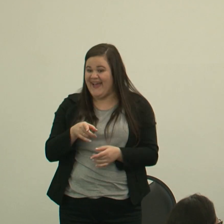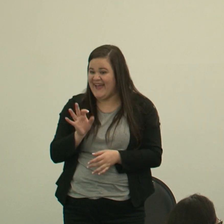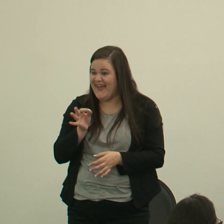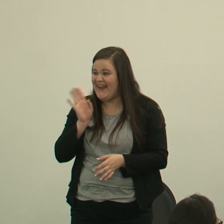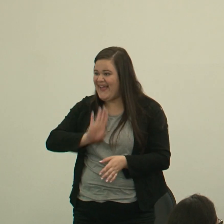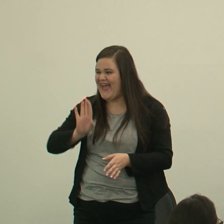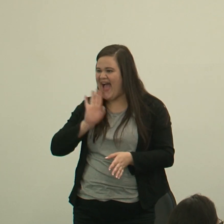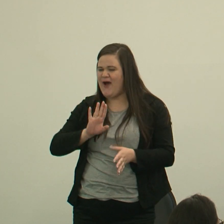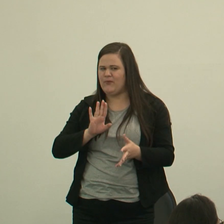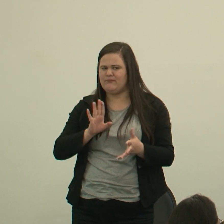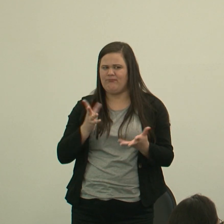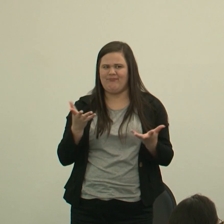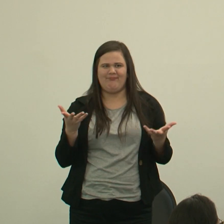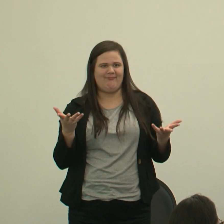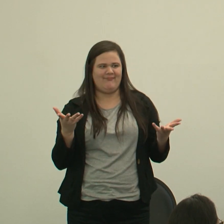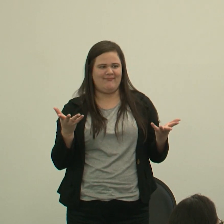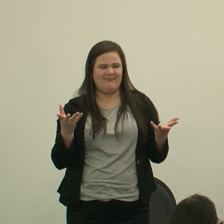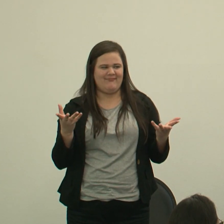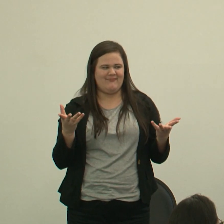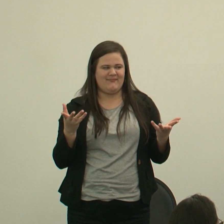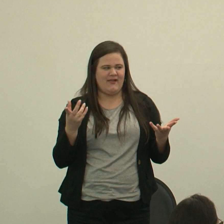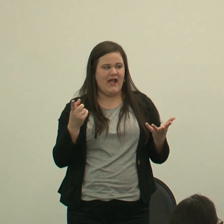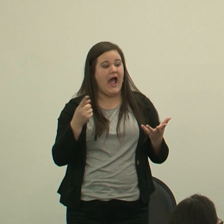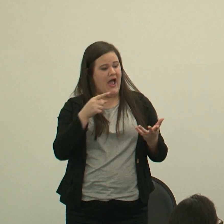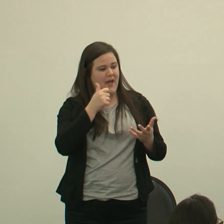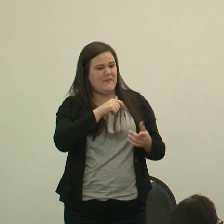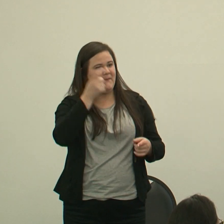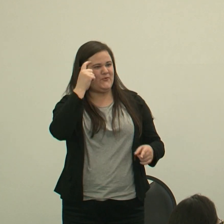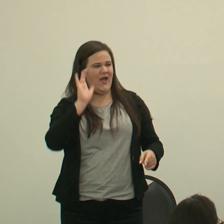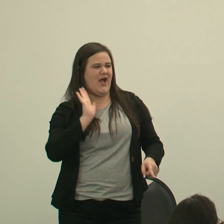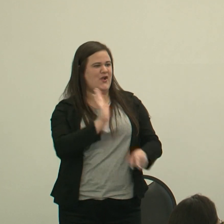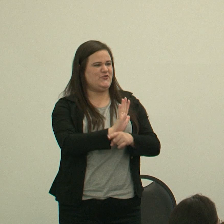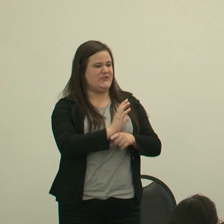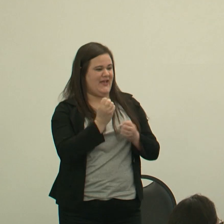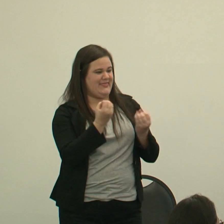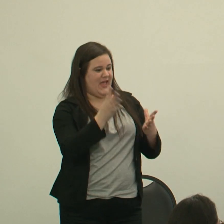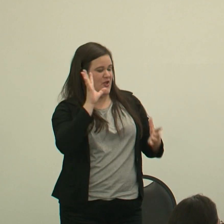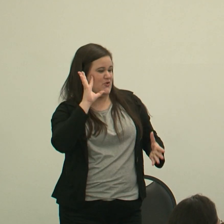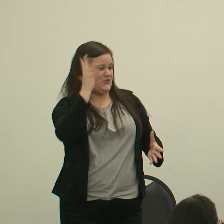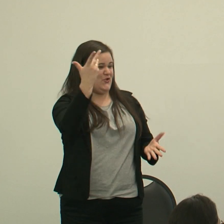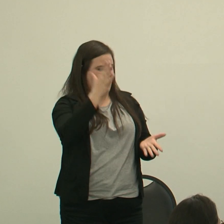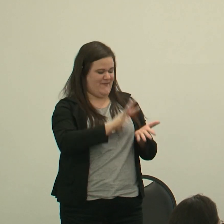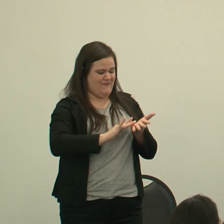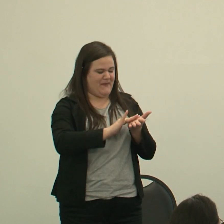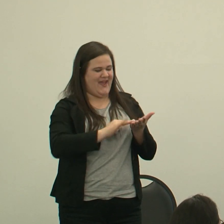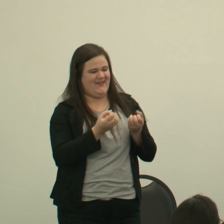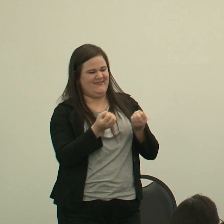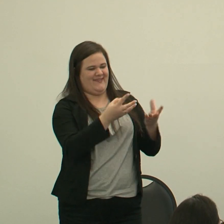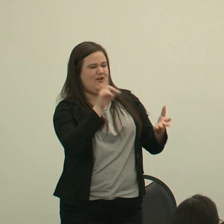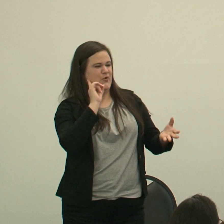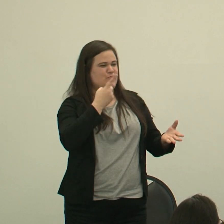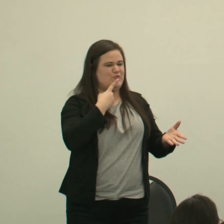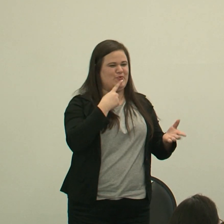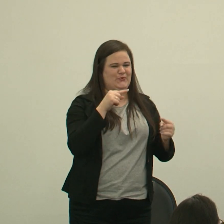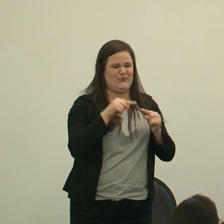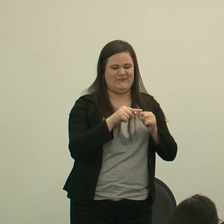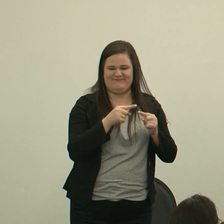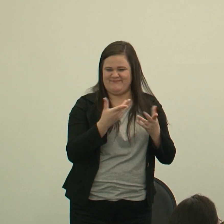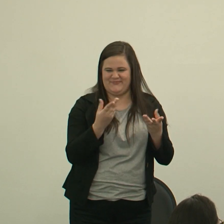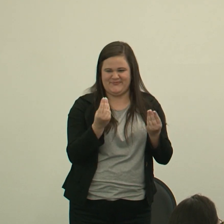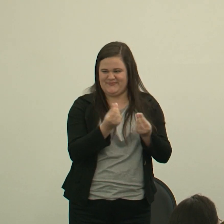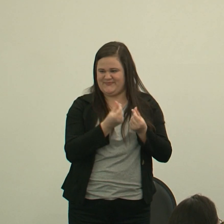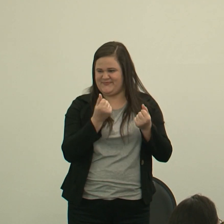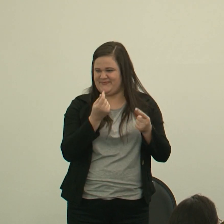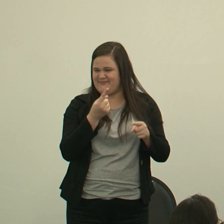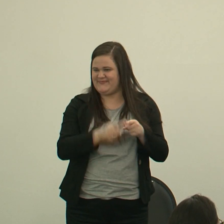legal? Aí, toda animada, quer dizer, aí ela está pensando que está ajudando. Cara, eu vou resolver, olha só como é que a gente é. Porque a pessoa, muitas das vezes, ela